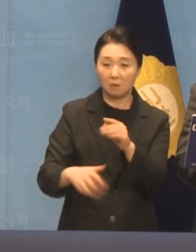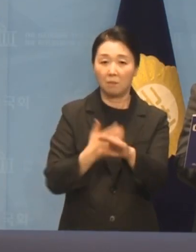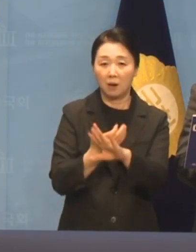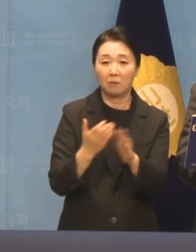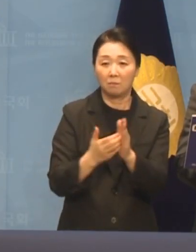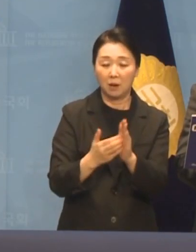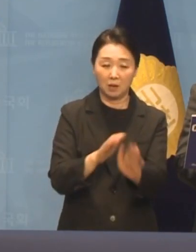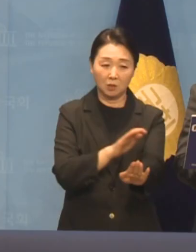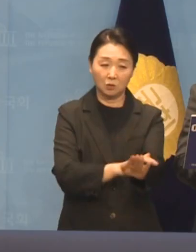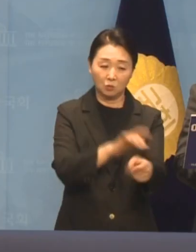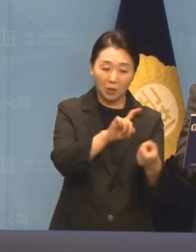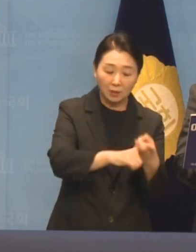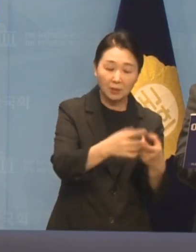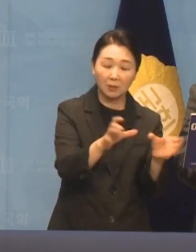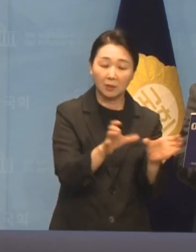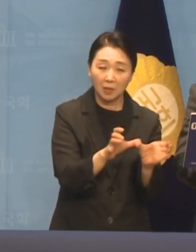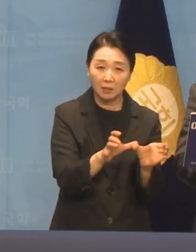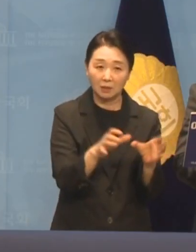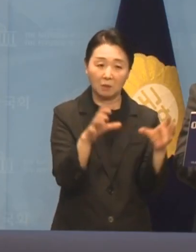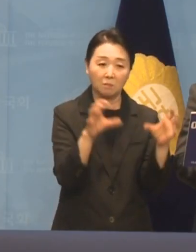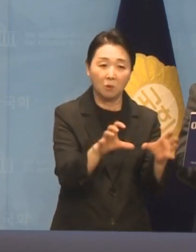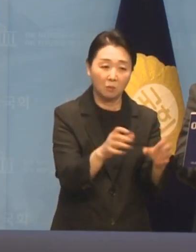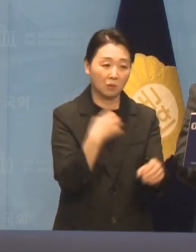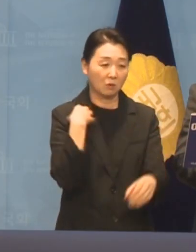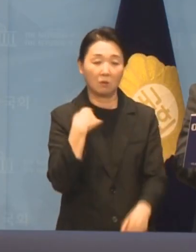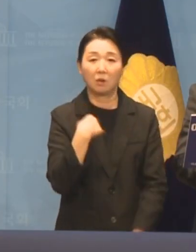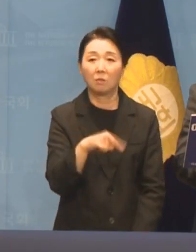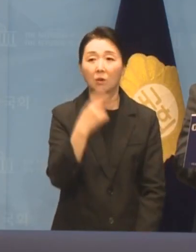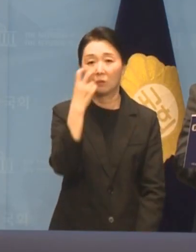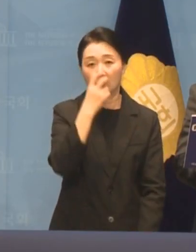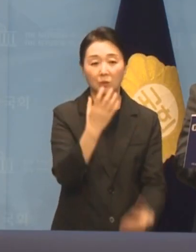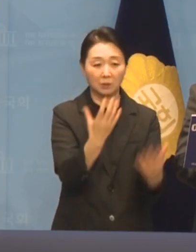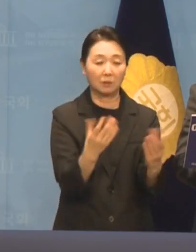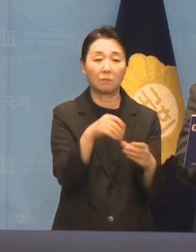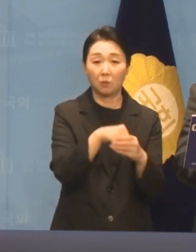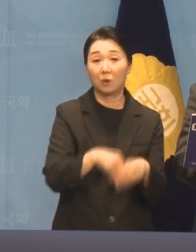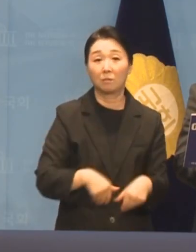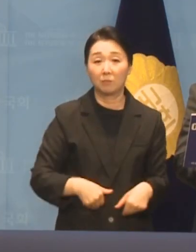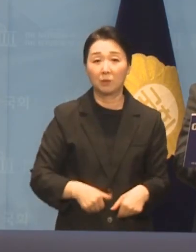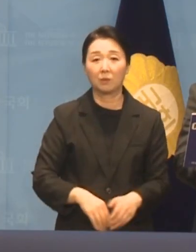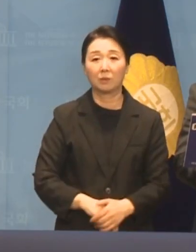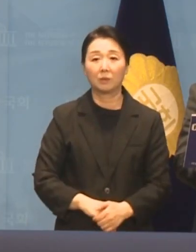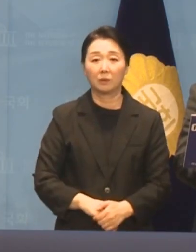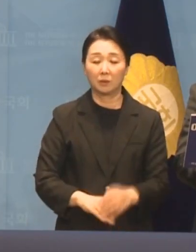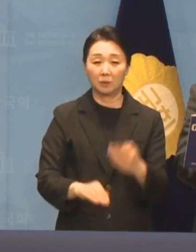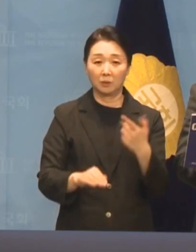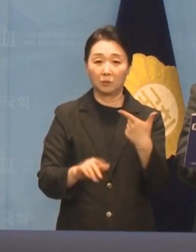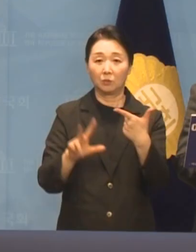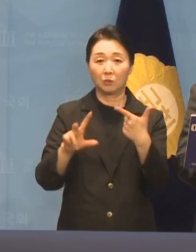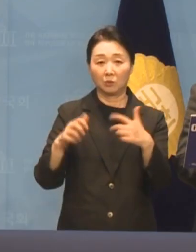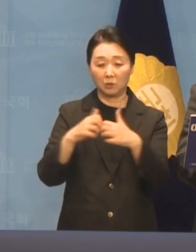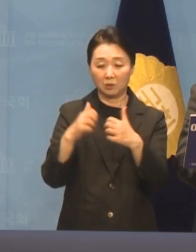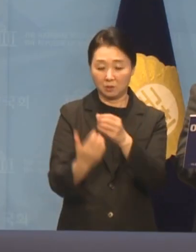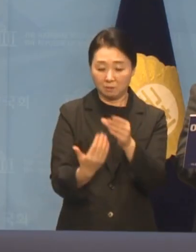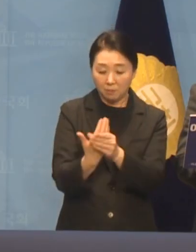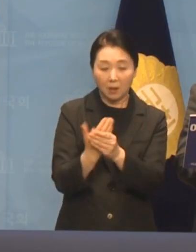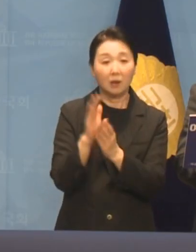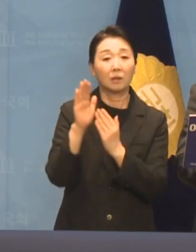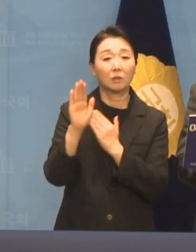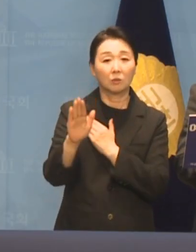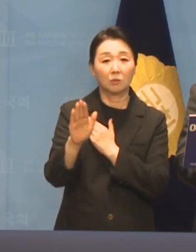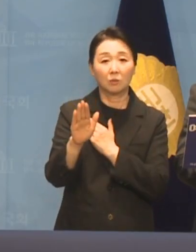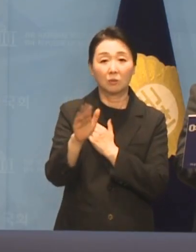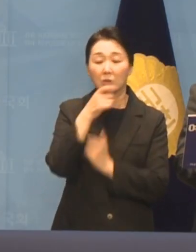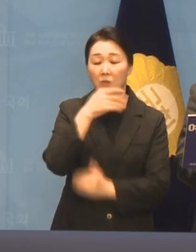좌익단체의 개입 범위와 역할도 조사 대상에 포함하고 6.25 전쟁 발발 이후